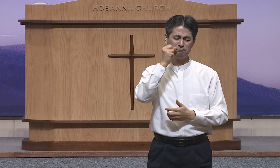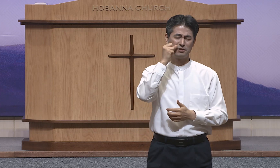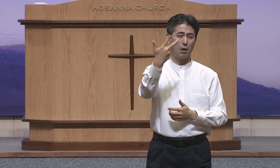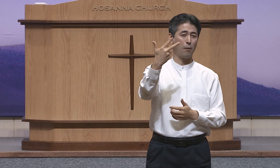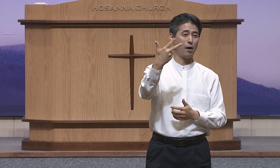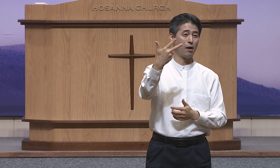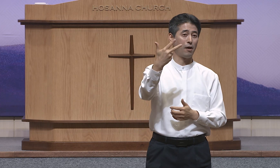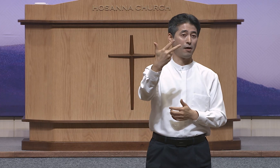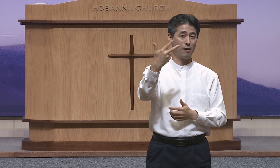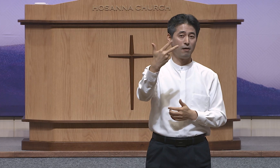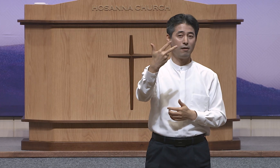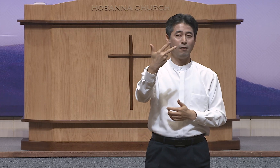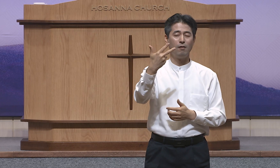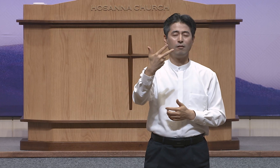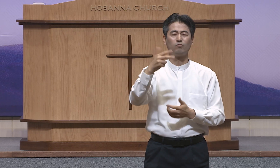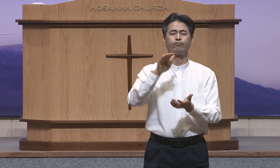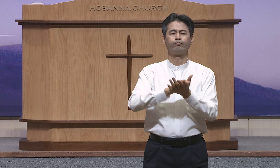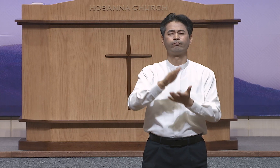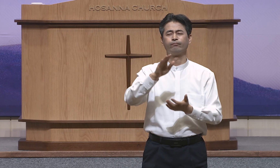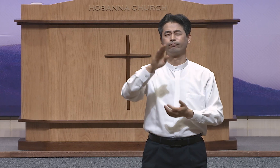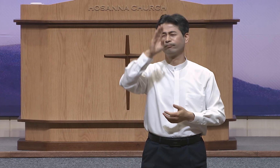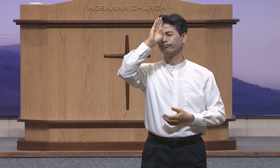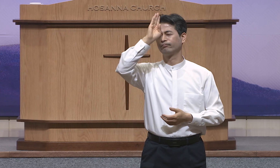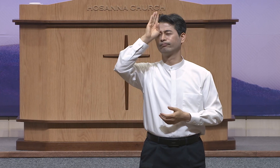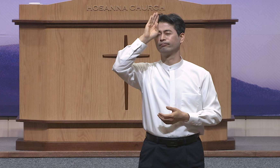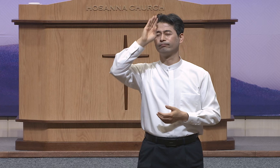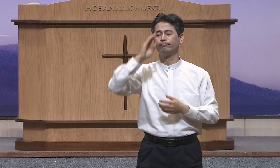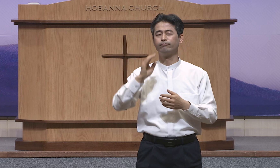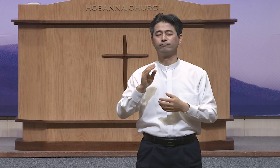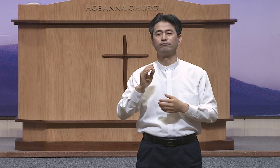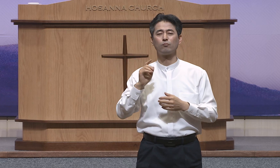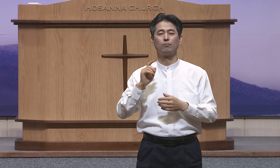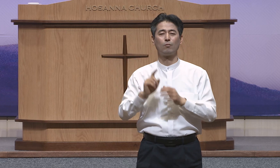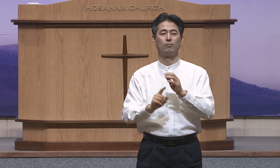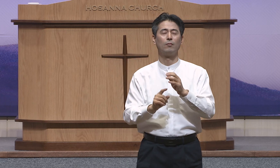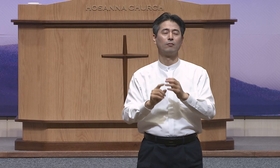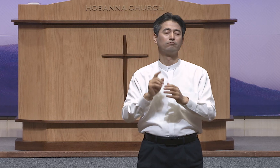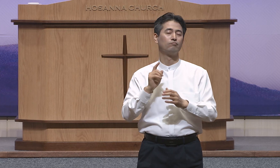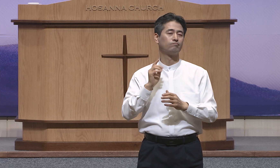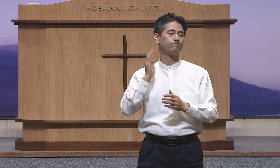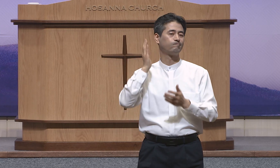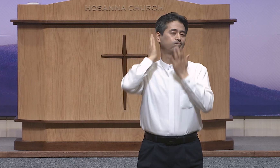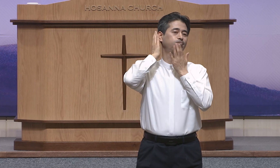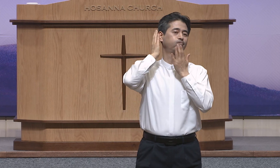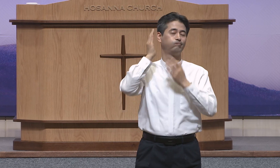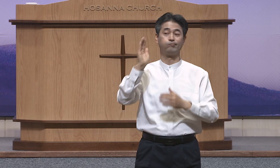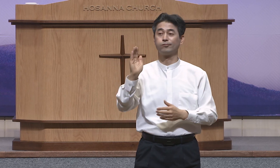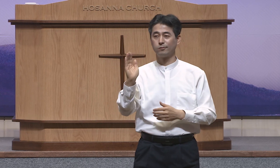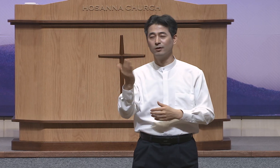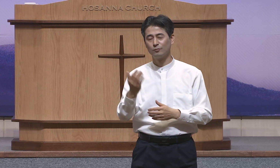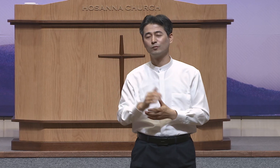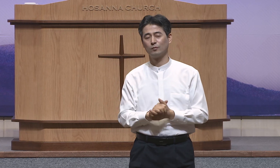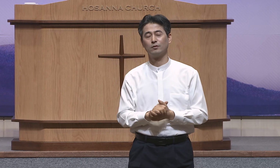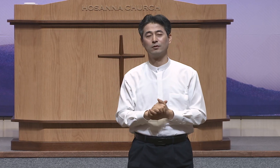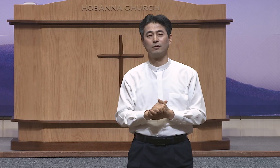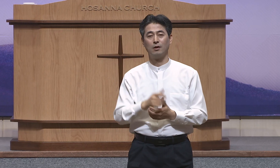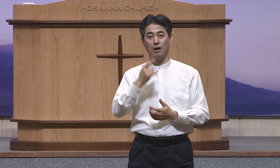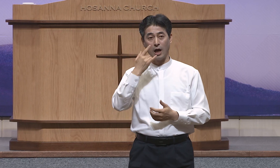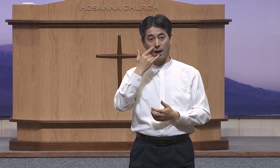태어났을 때, 태어난 후 7개월에 열병을 앓았습니다. 그래서 청각 장애를